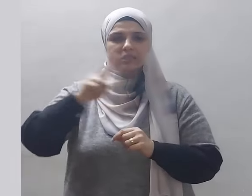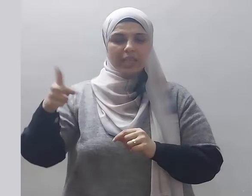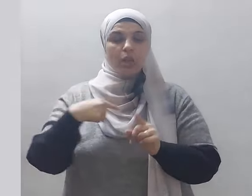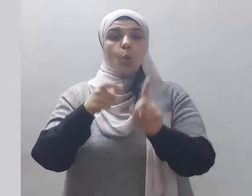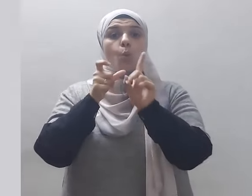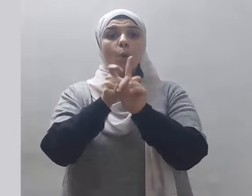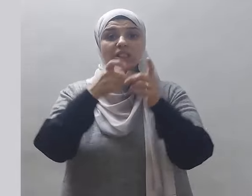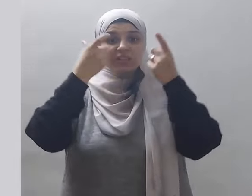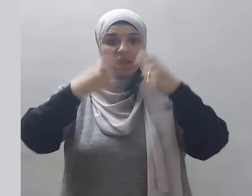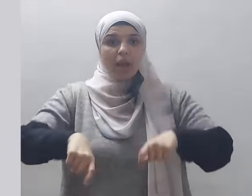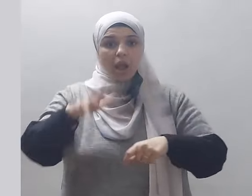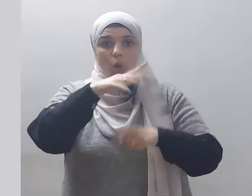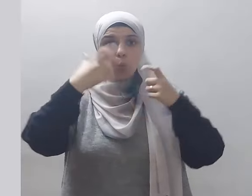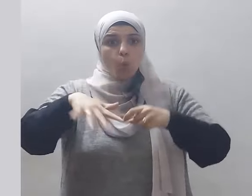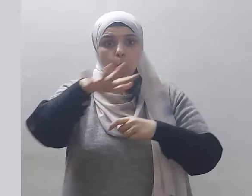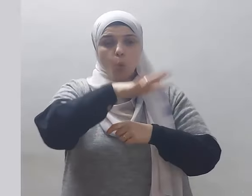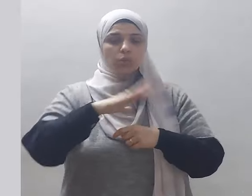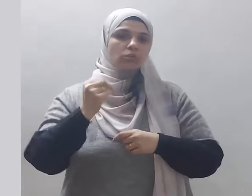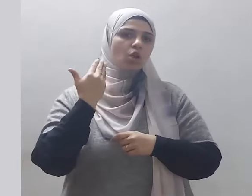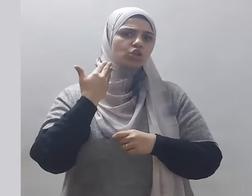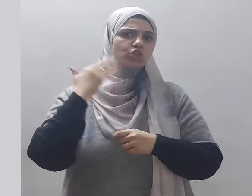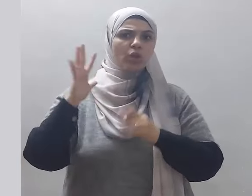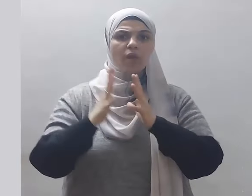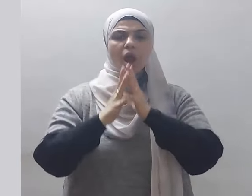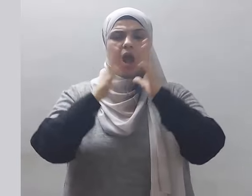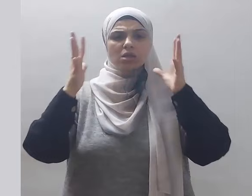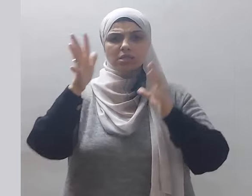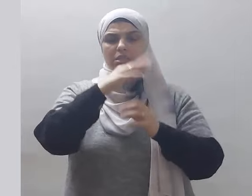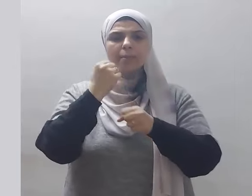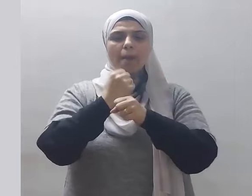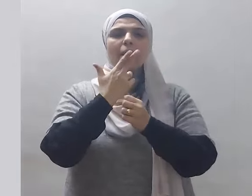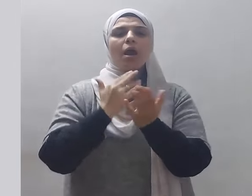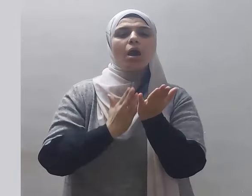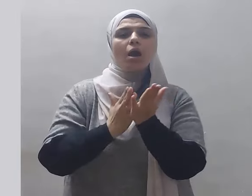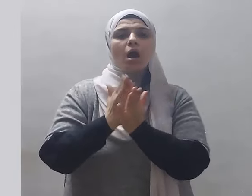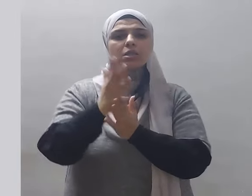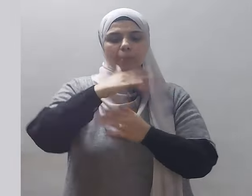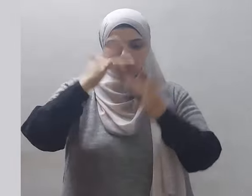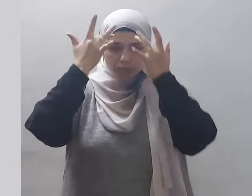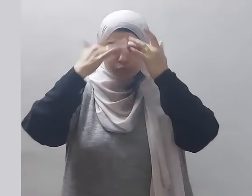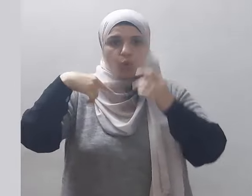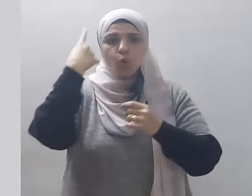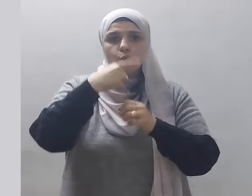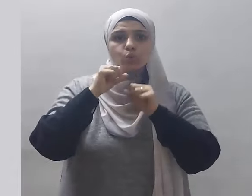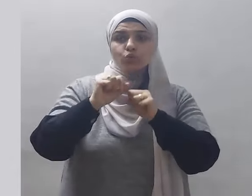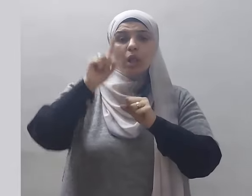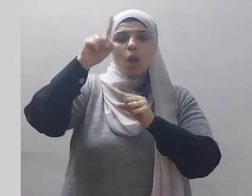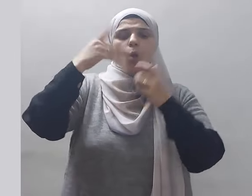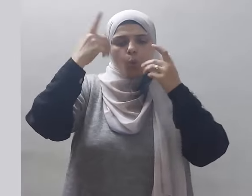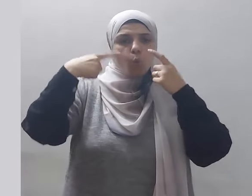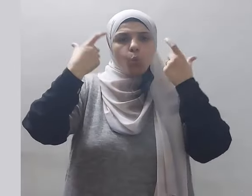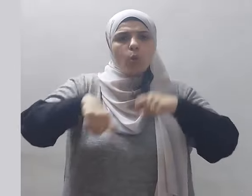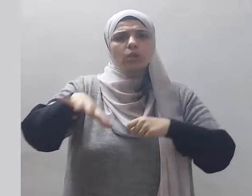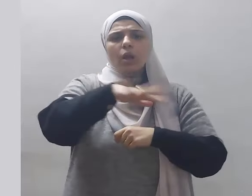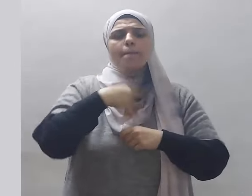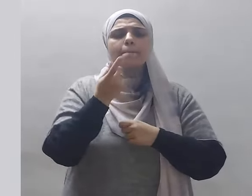الاوطان سبيل الشرفاء والعظماء الاوفياء الذين يفتدون اوطانهم بانفسهم واموالهم وكل ما